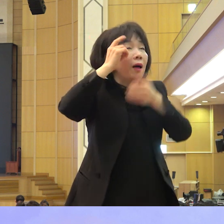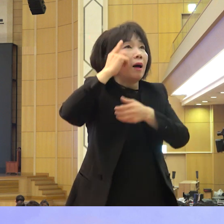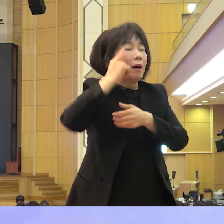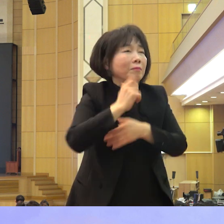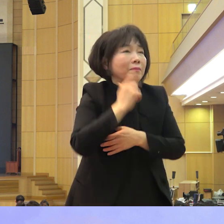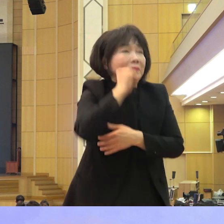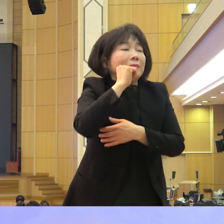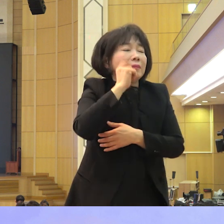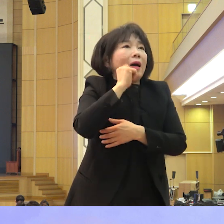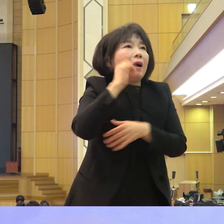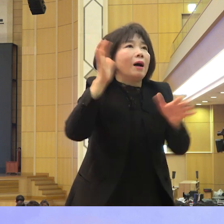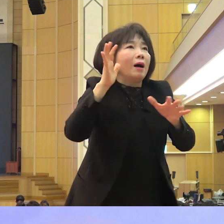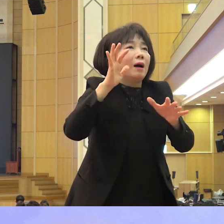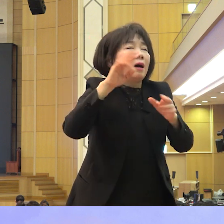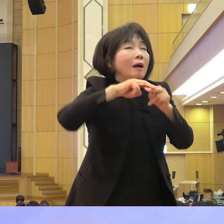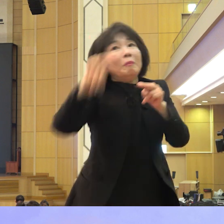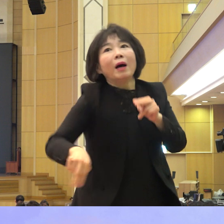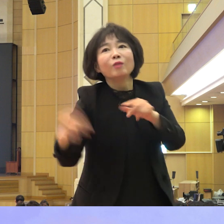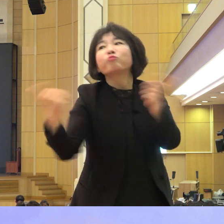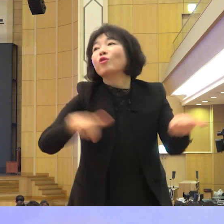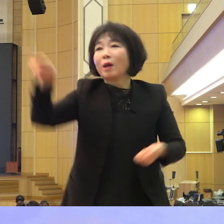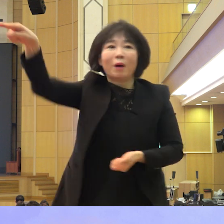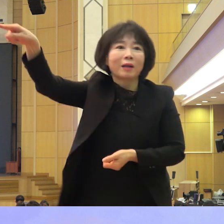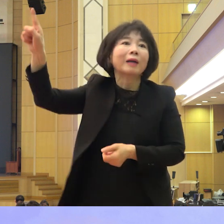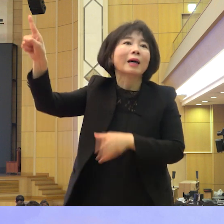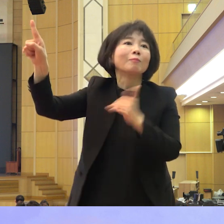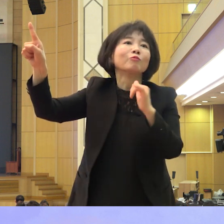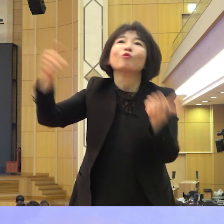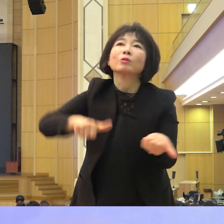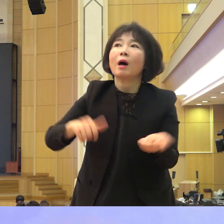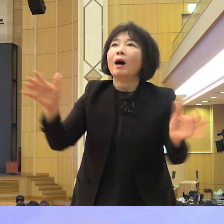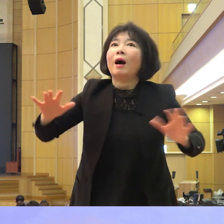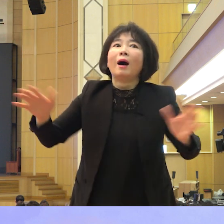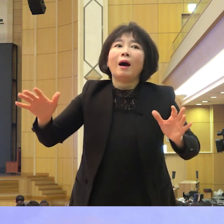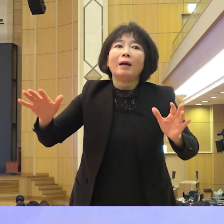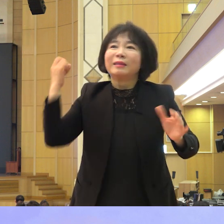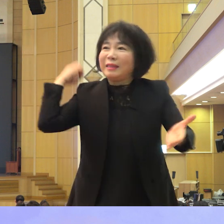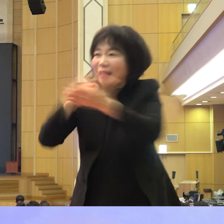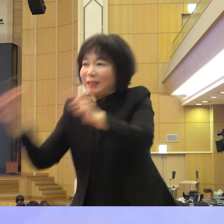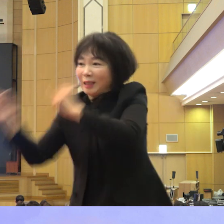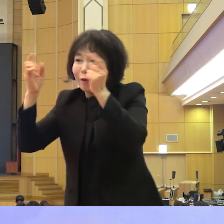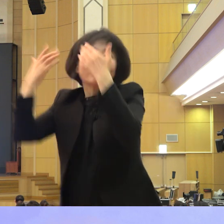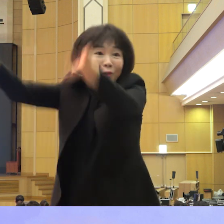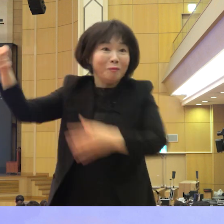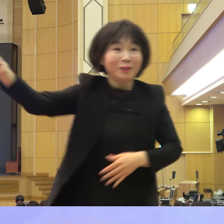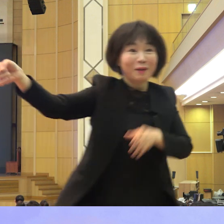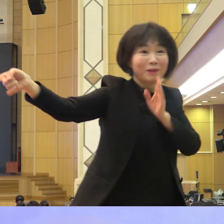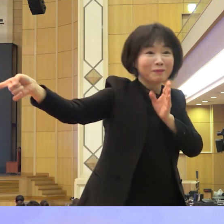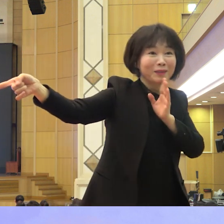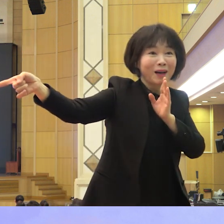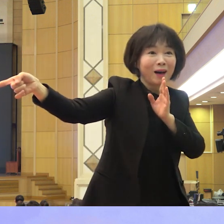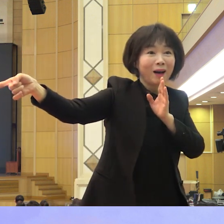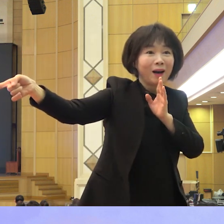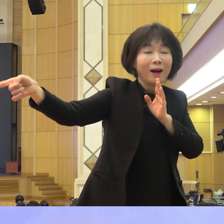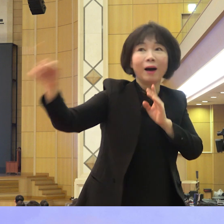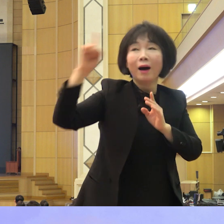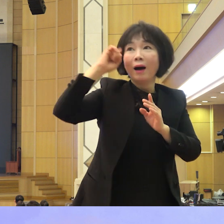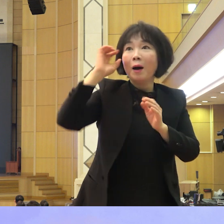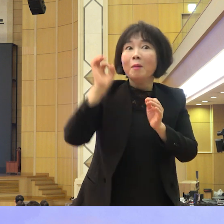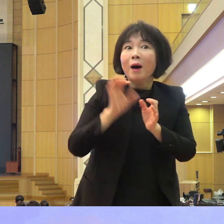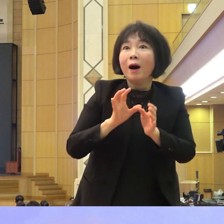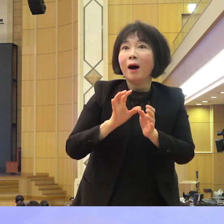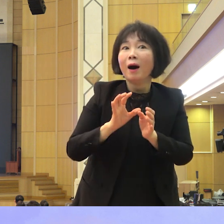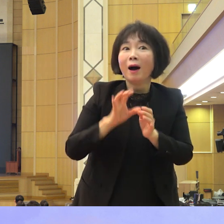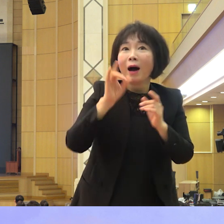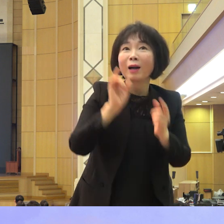그렇지만 졸면 안 돼. 졸면 떨어져 죽었다는 그 사건은, 아, 졸다가 떨어져 죽었구나 하는 하나의